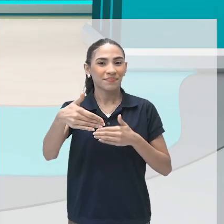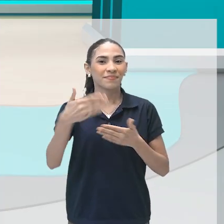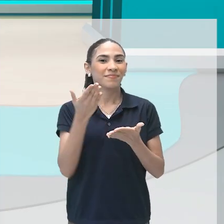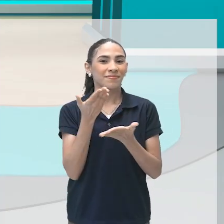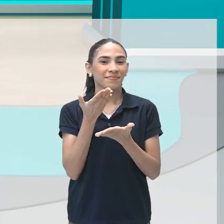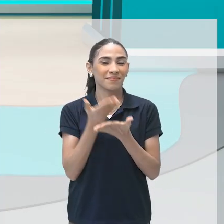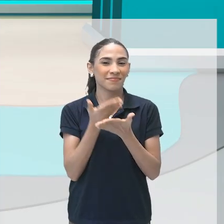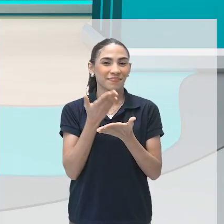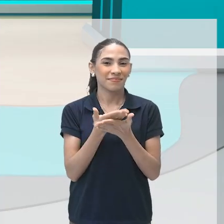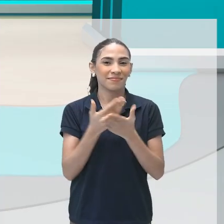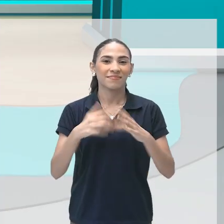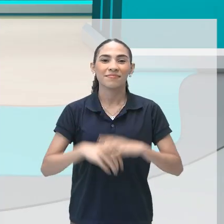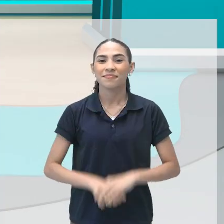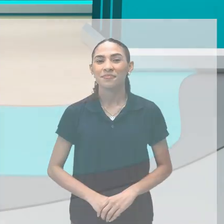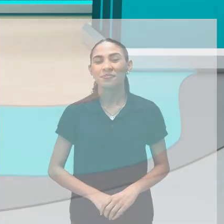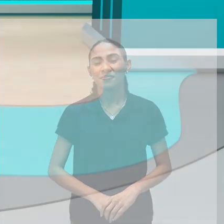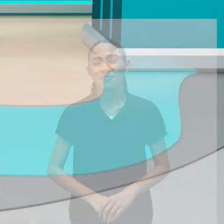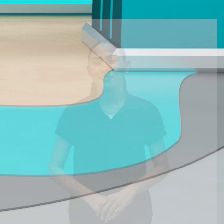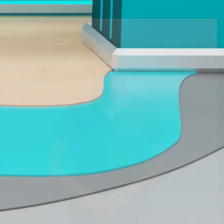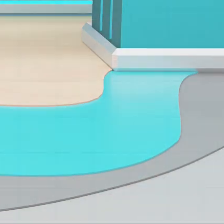lá iniciar mais uma aula.